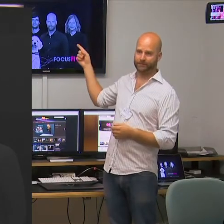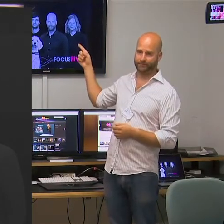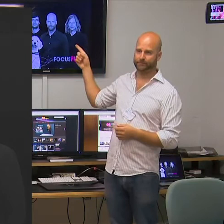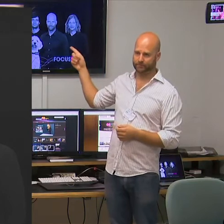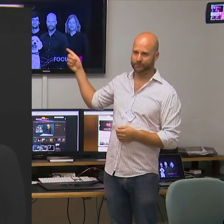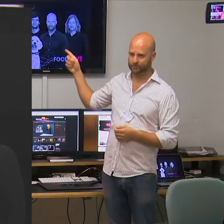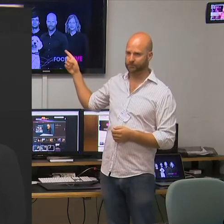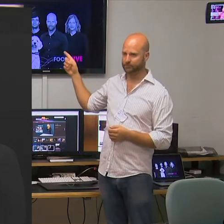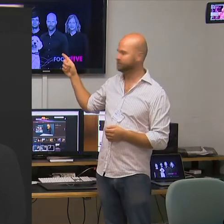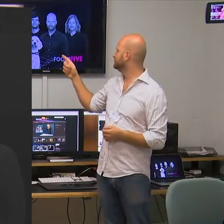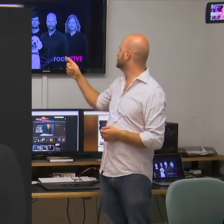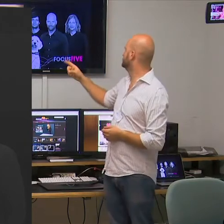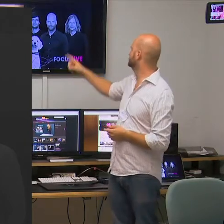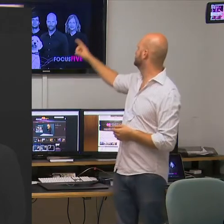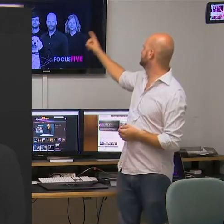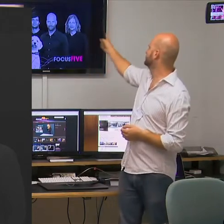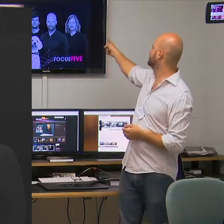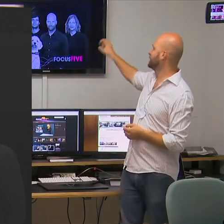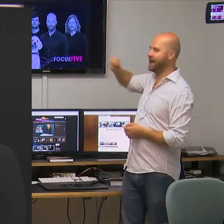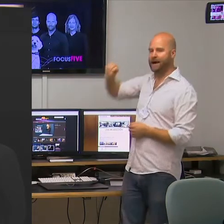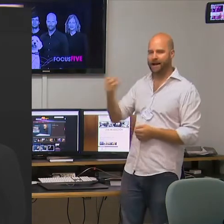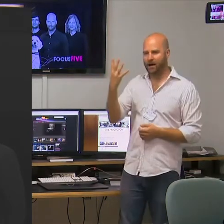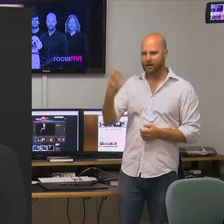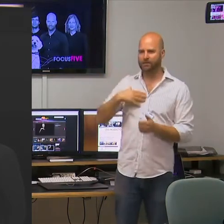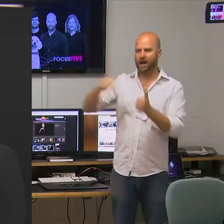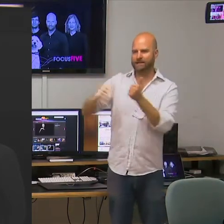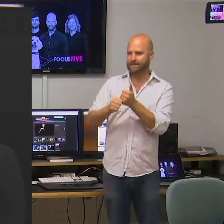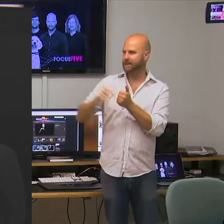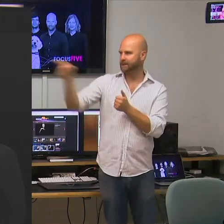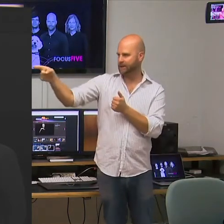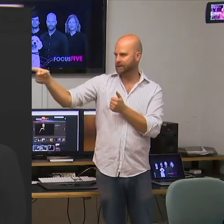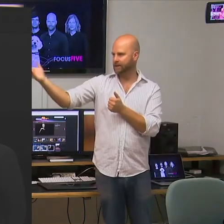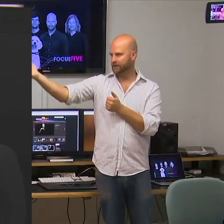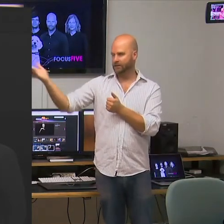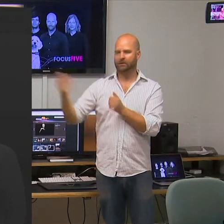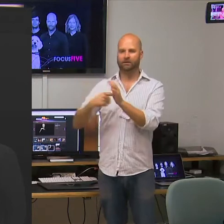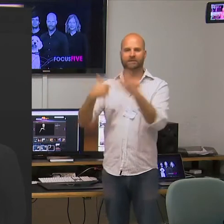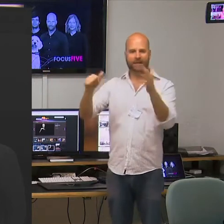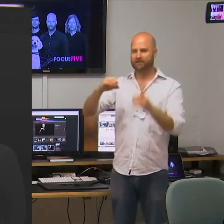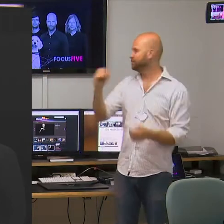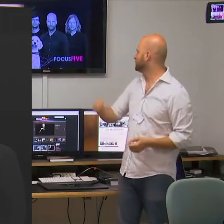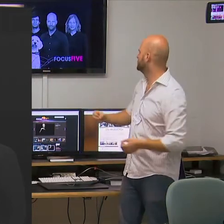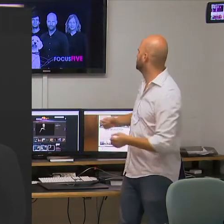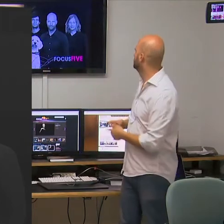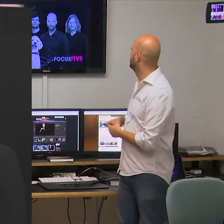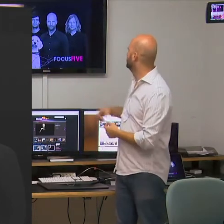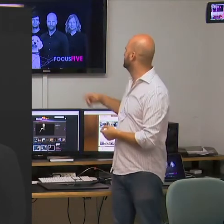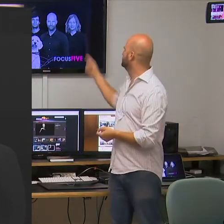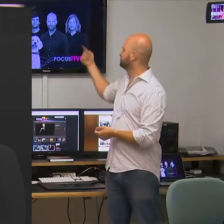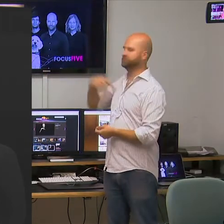60% mit und arbeitet als Hörender hier. Meine Assistentin auch 60%,